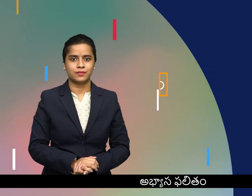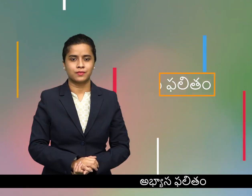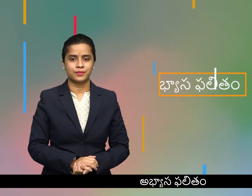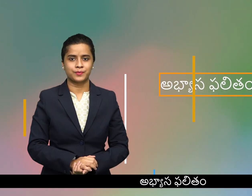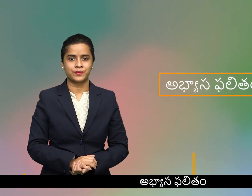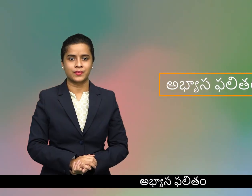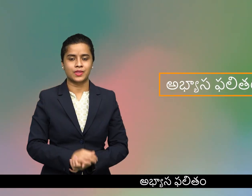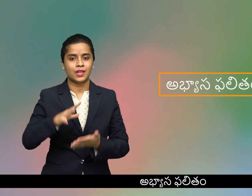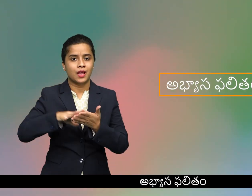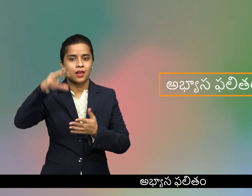అభ్యాస ఫలితం.